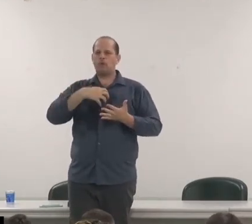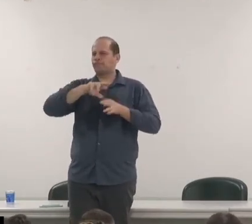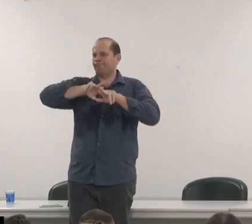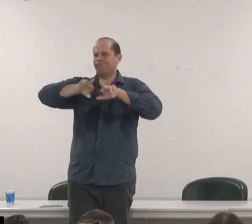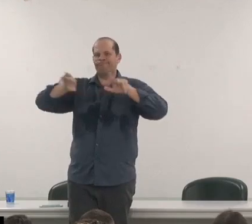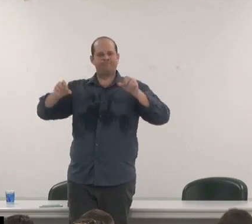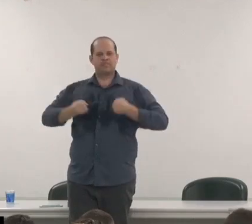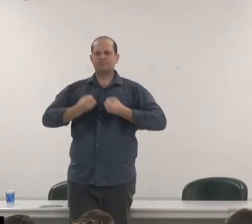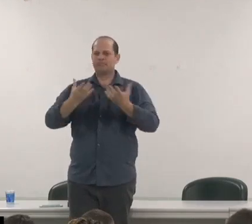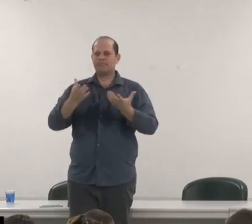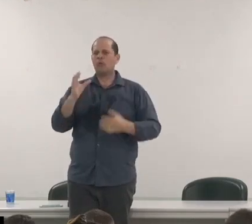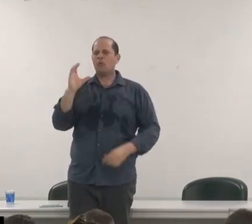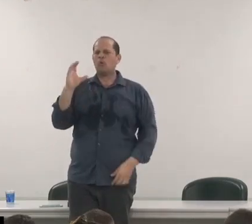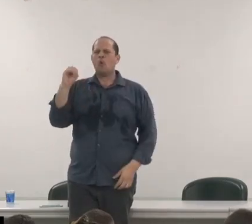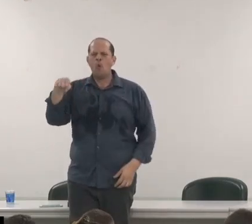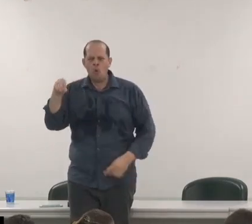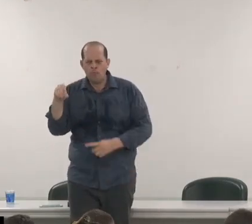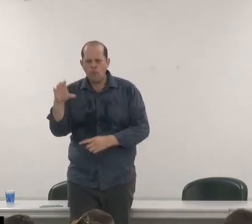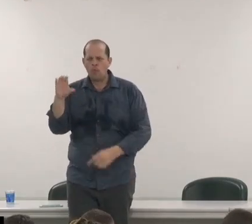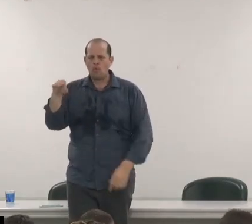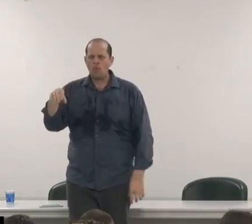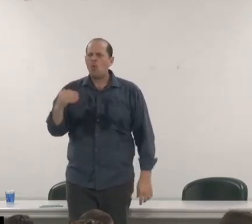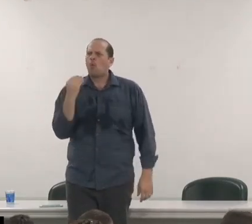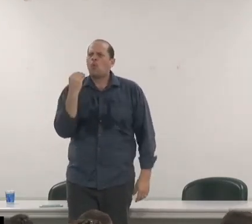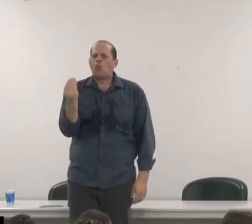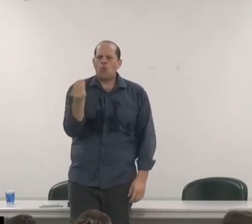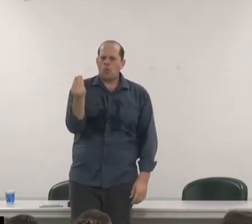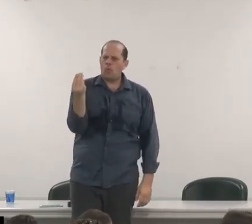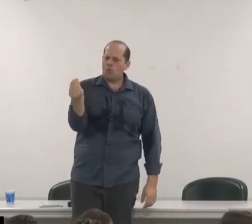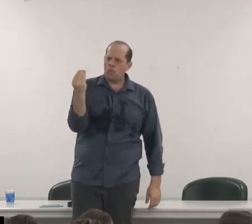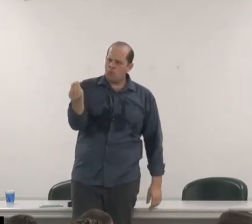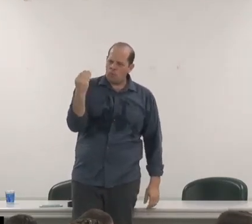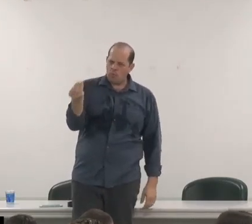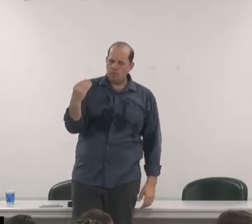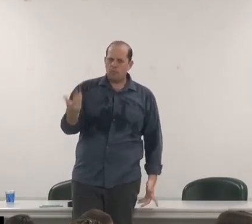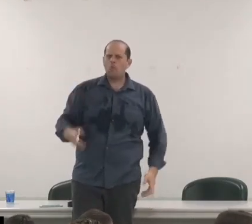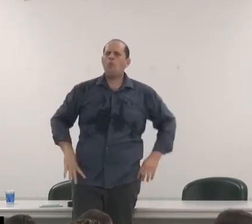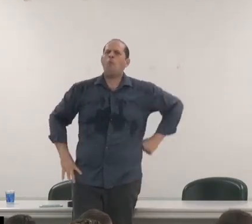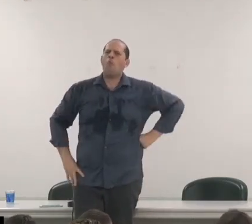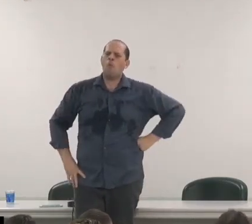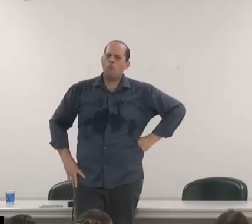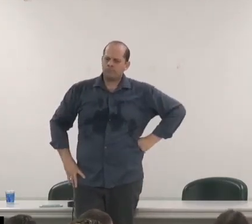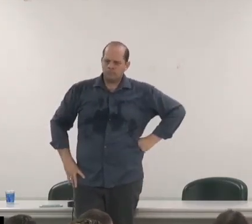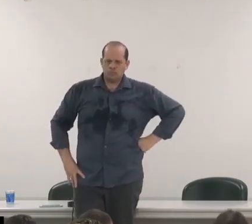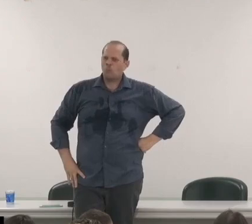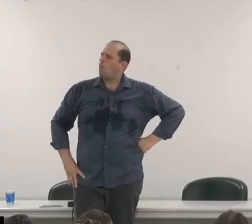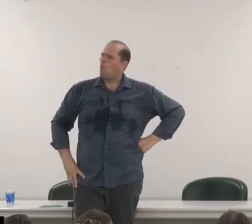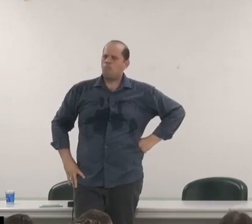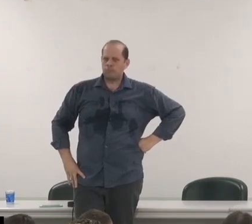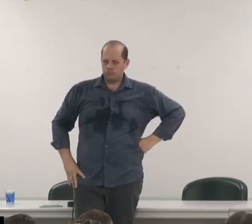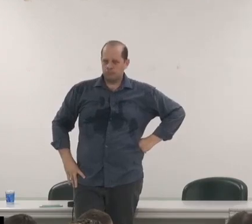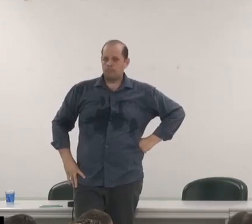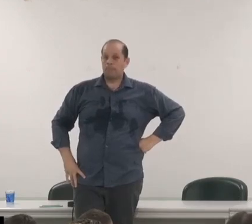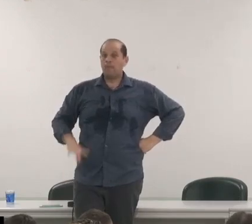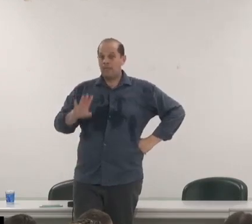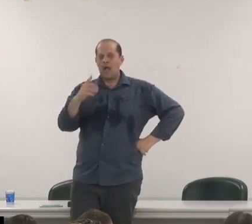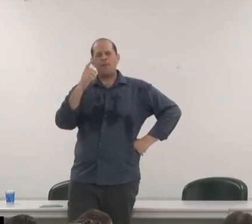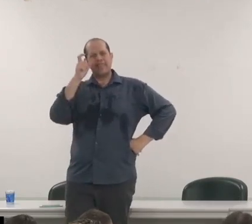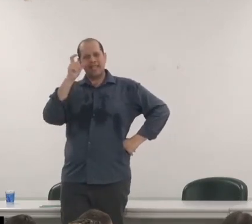muitas formas de utilizar e de expressar essa ideia. Há a soletração, há assim, com as mãos, há assim.